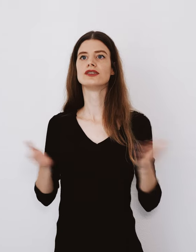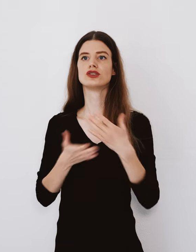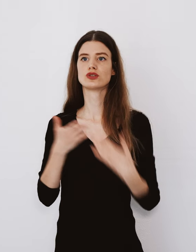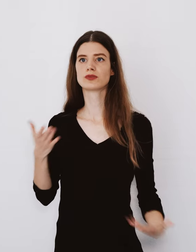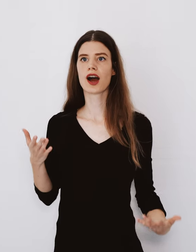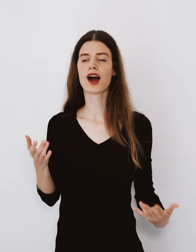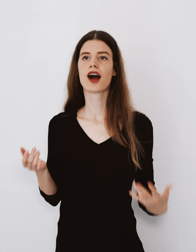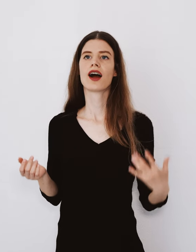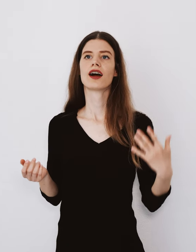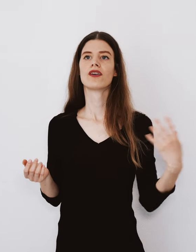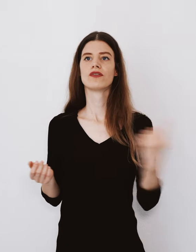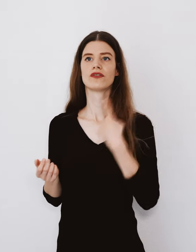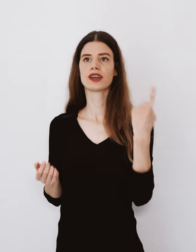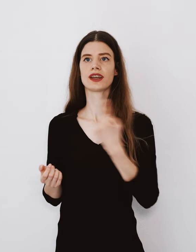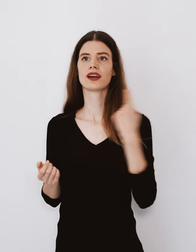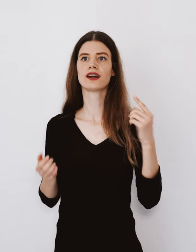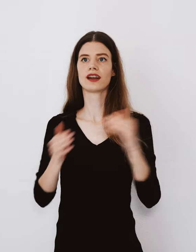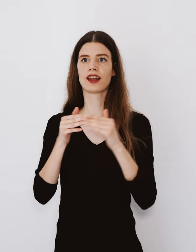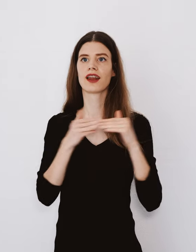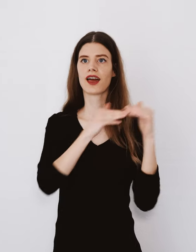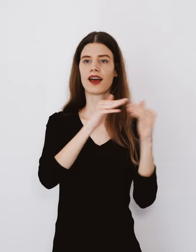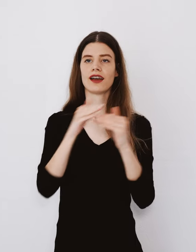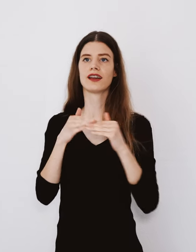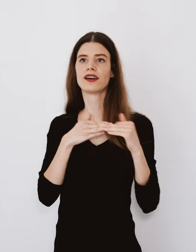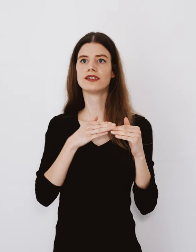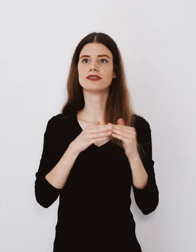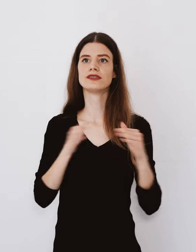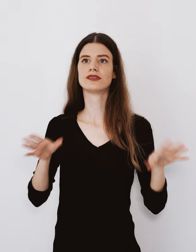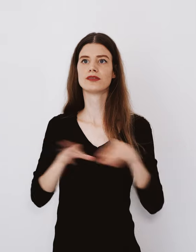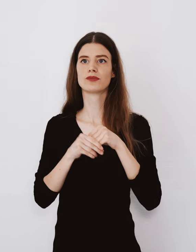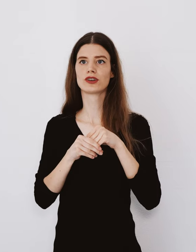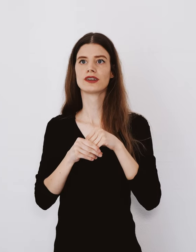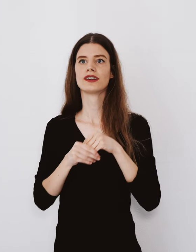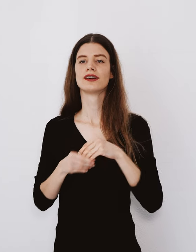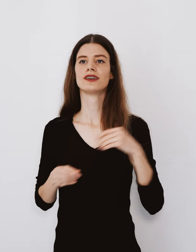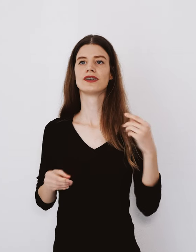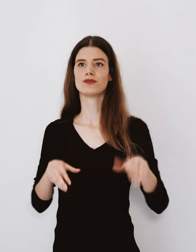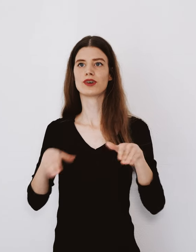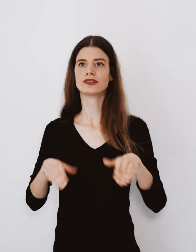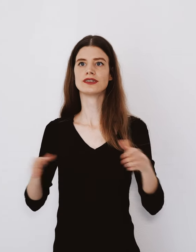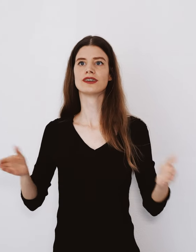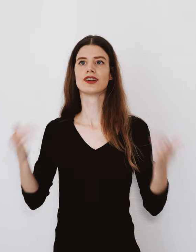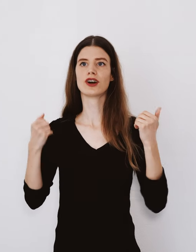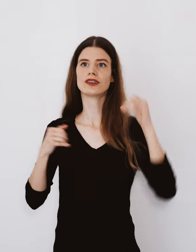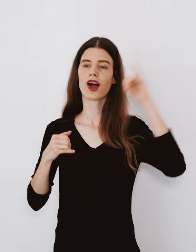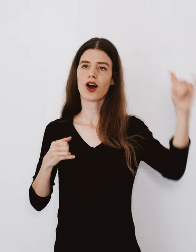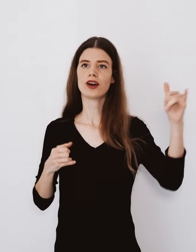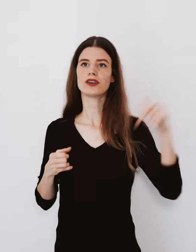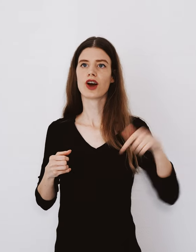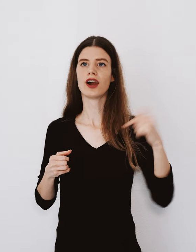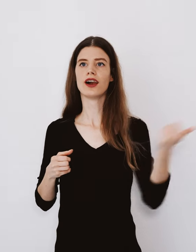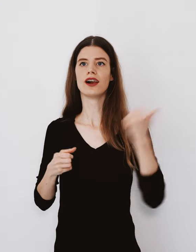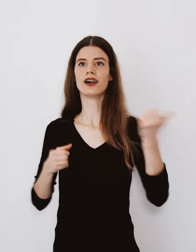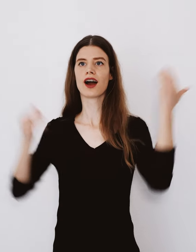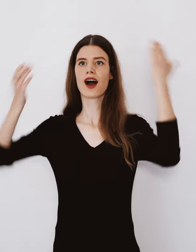Problem meistens die leichte Sprache? Wir sind hier wie alle anderen, um teilzuhaben. DJ, mach mal